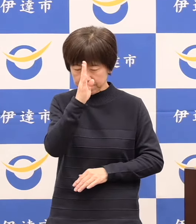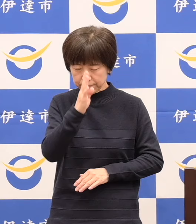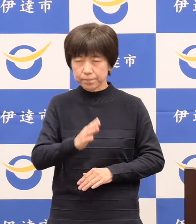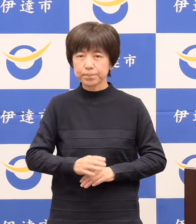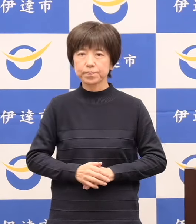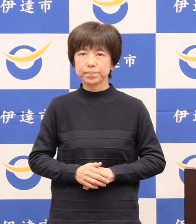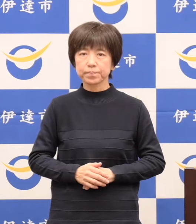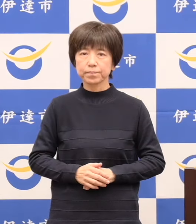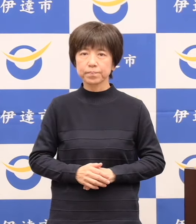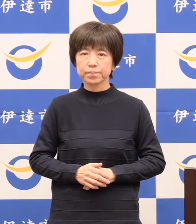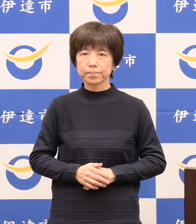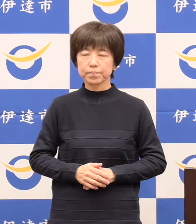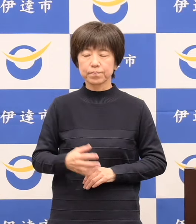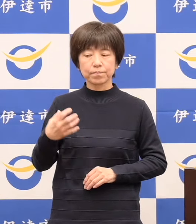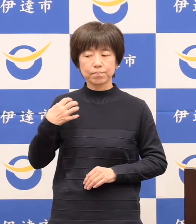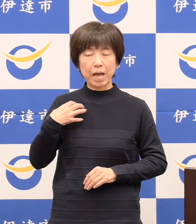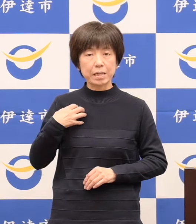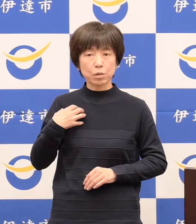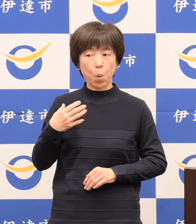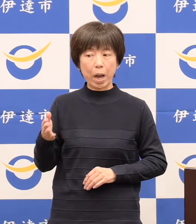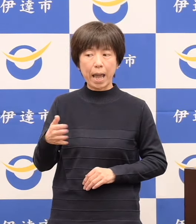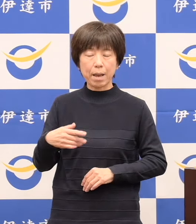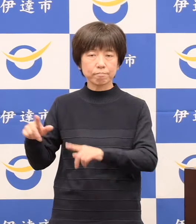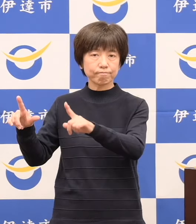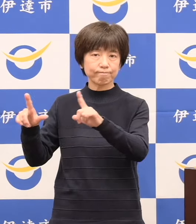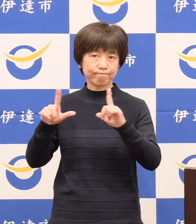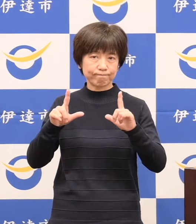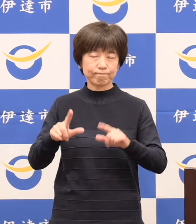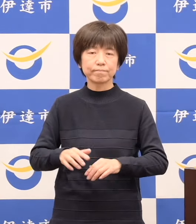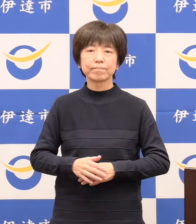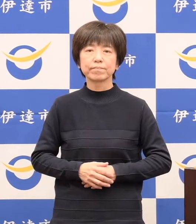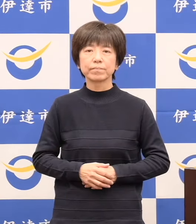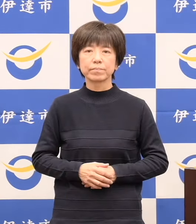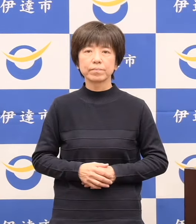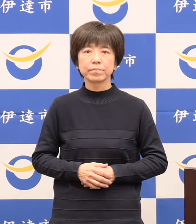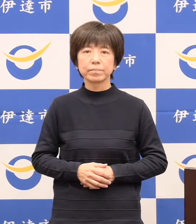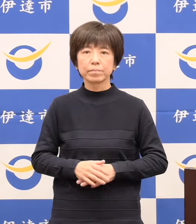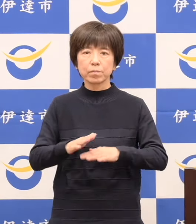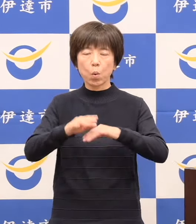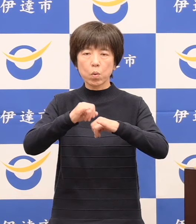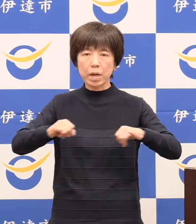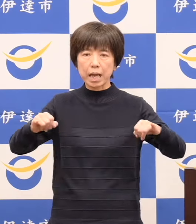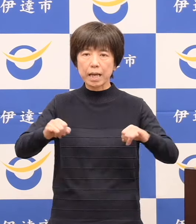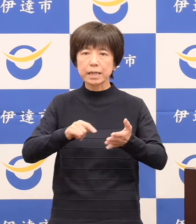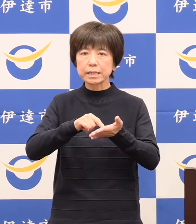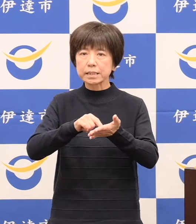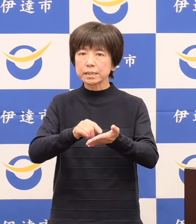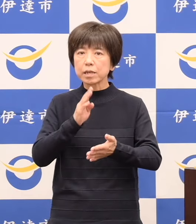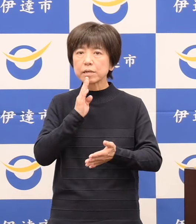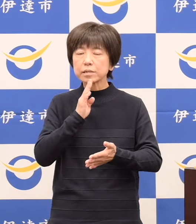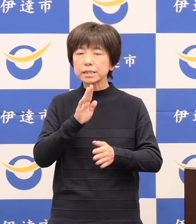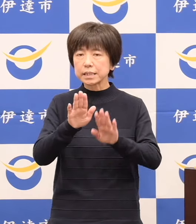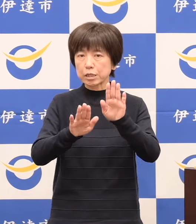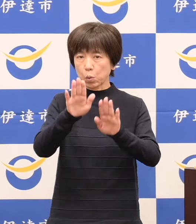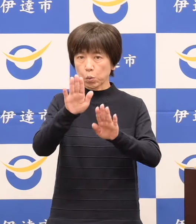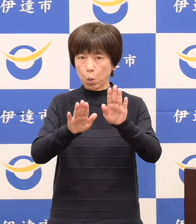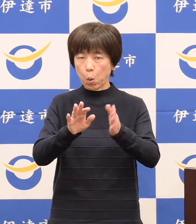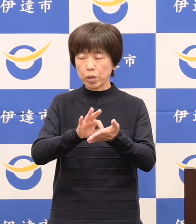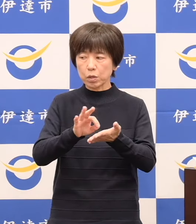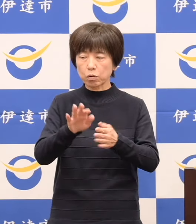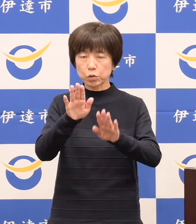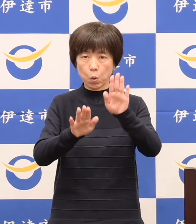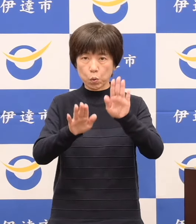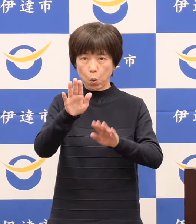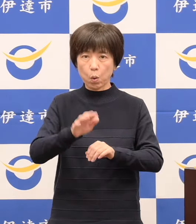教えていただけますか。 はい、それでは担当の部長からお話します。 オンライン申請の実績ですけども、